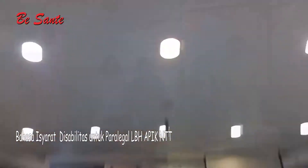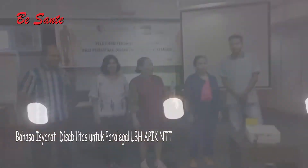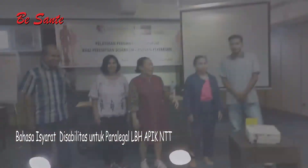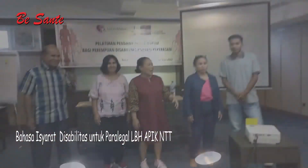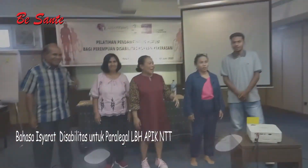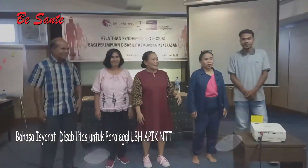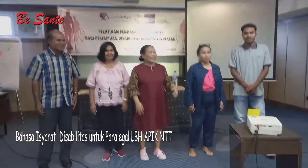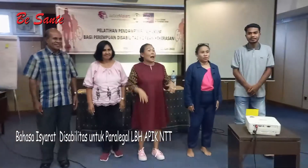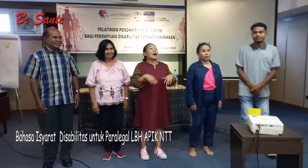Oke.